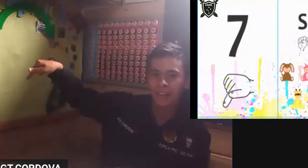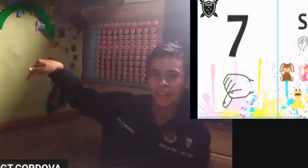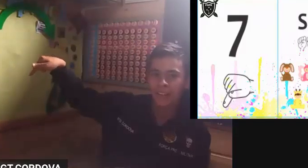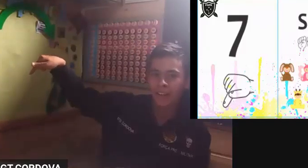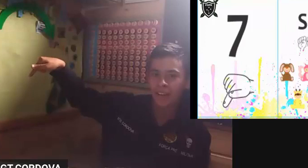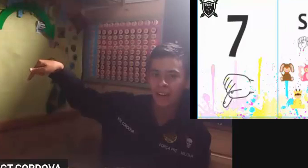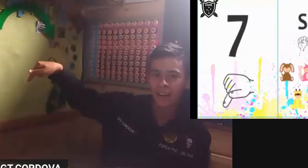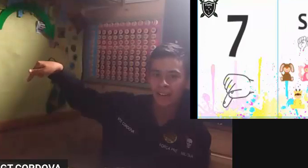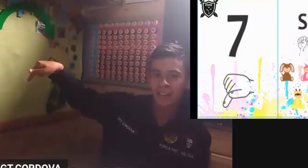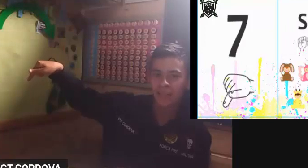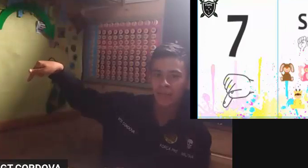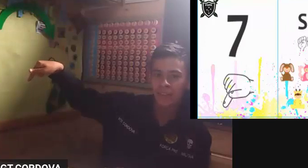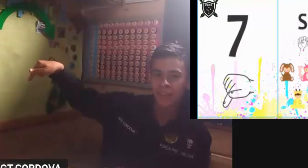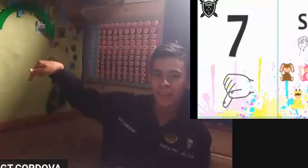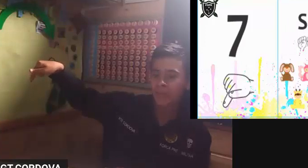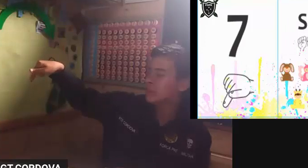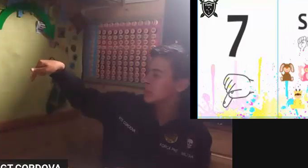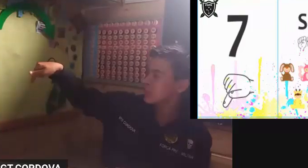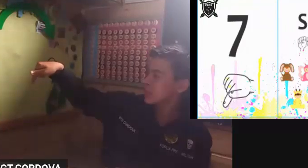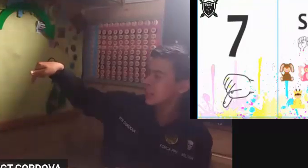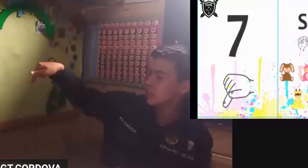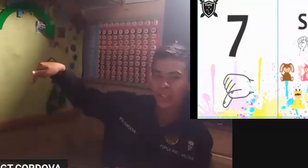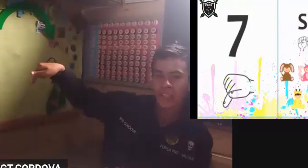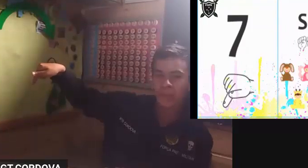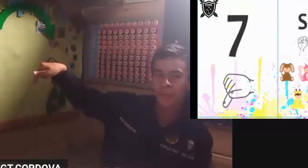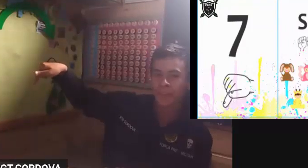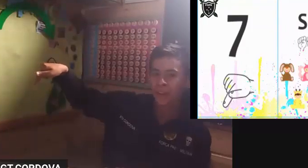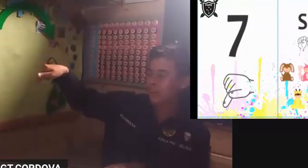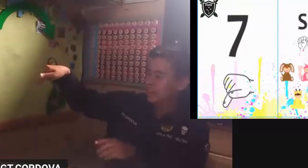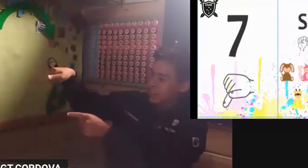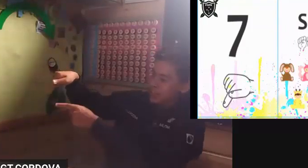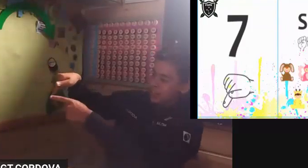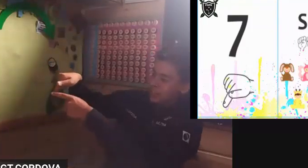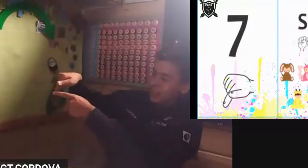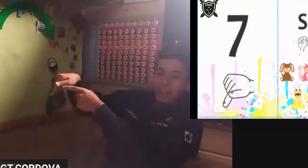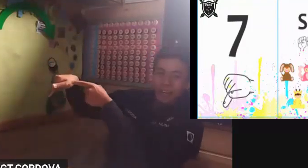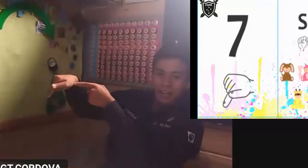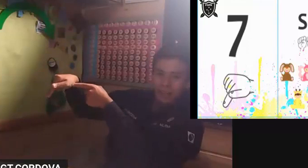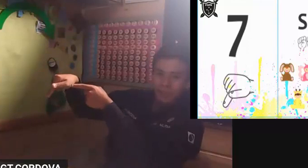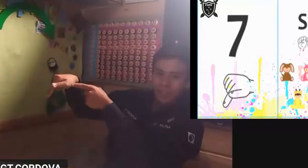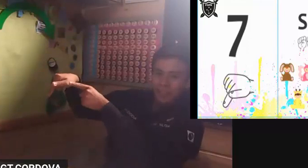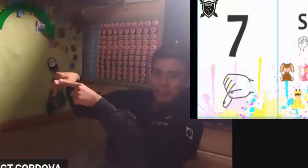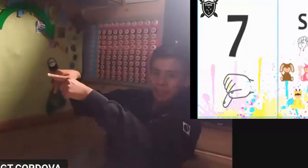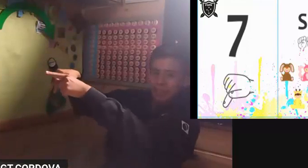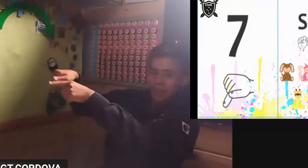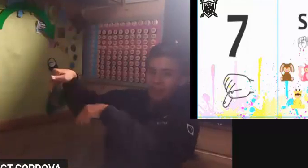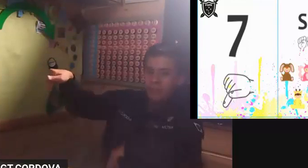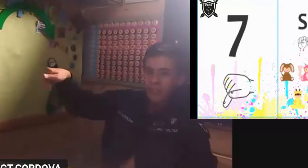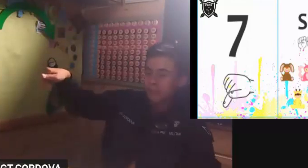assim. Ó, vocês vão fazer quase como se fosse um 7 mesmo. Vai deixar aqui a dobrinha e ele vai apontando para